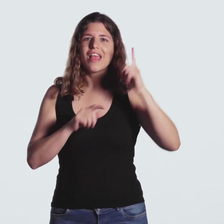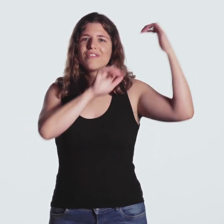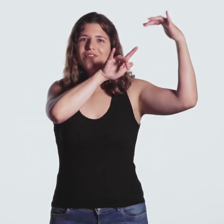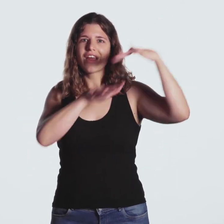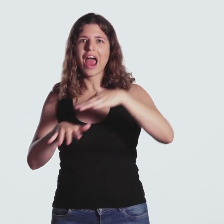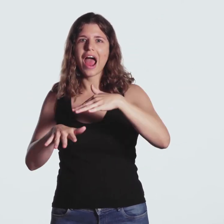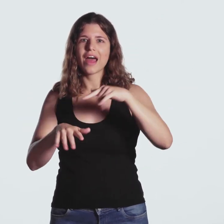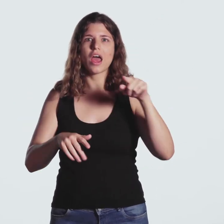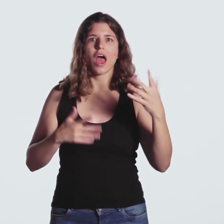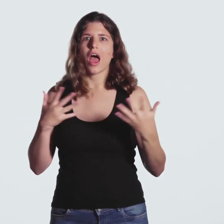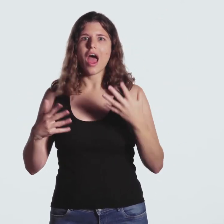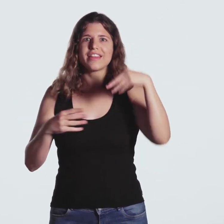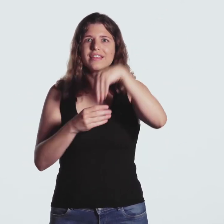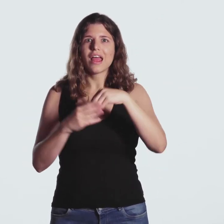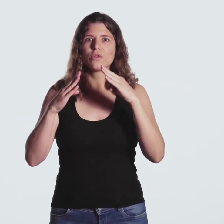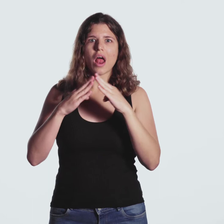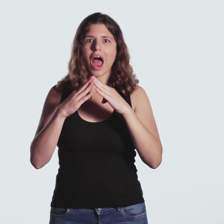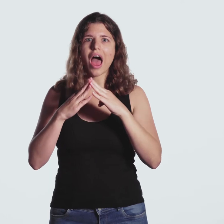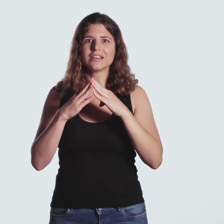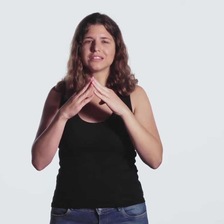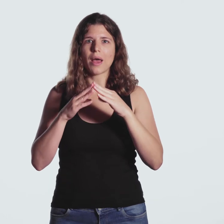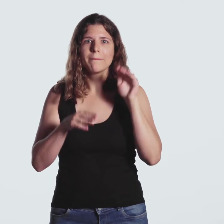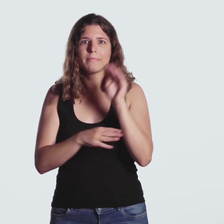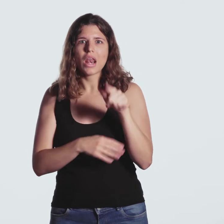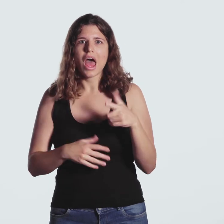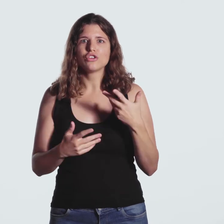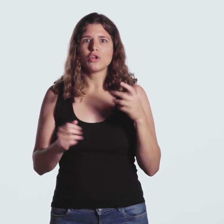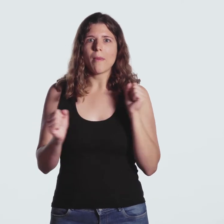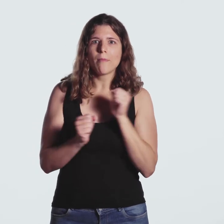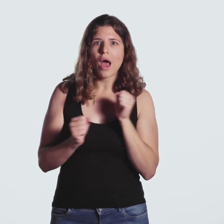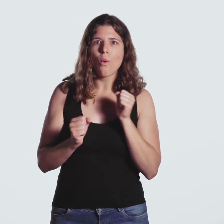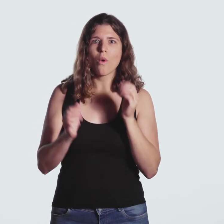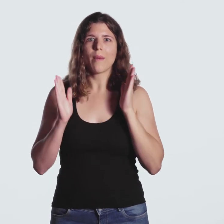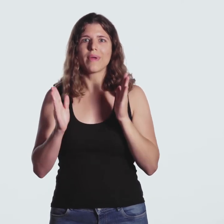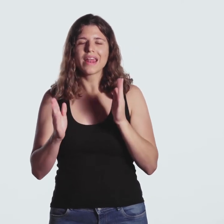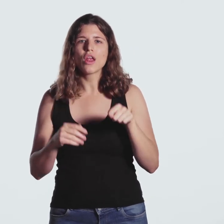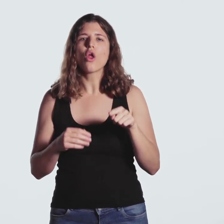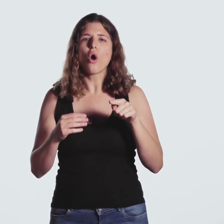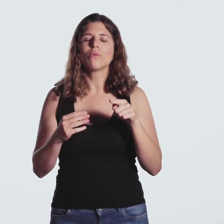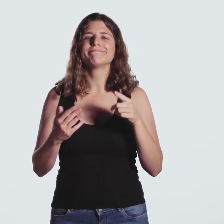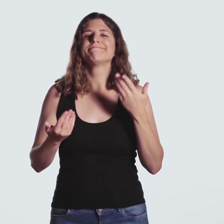un tratto c'era un pericolo di frana all'interno della casa ed erano minacciati, avevano paura, era